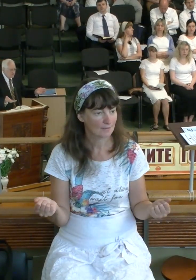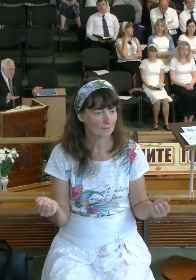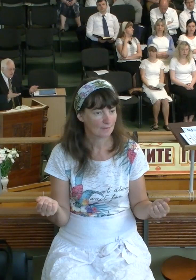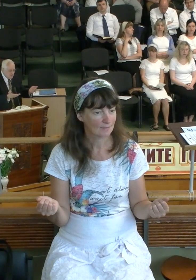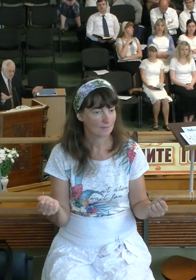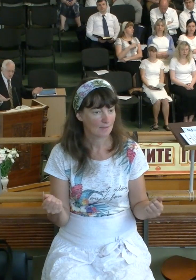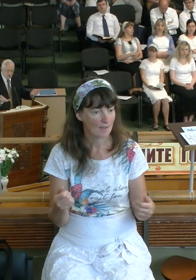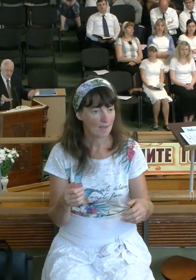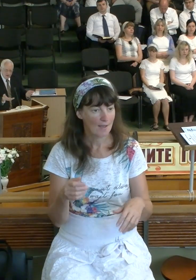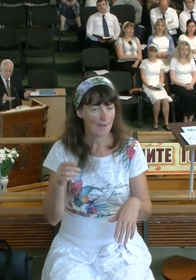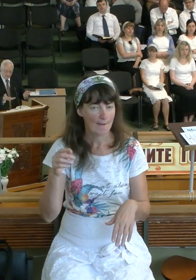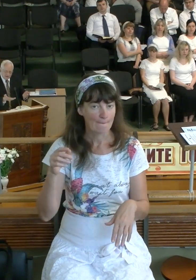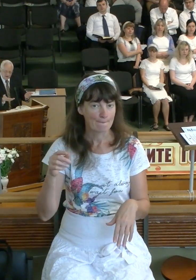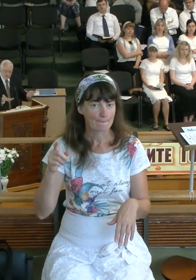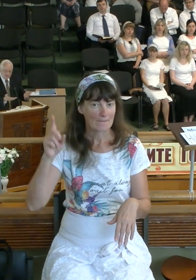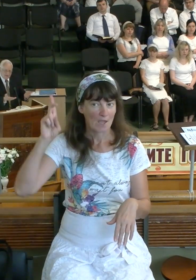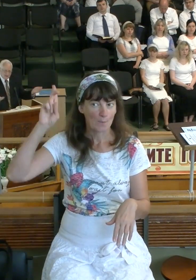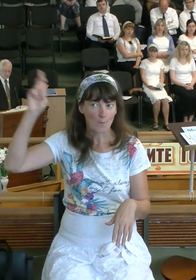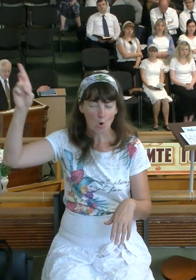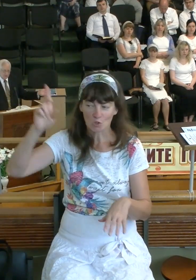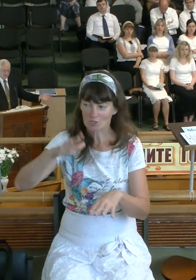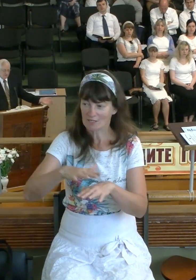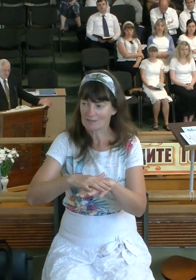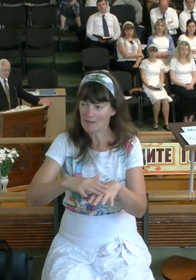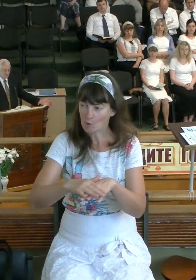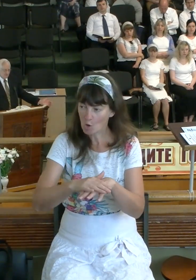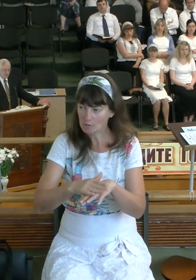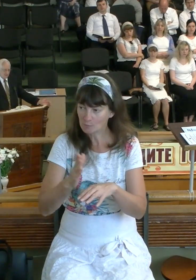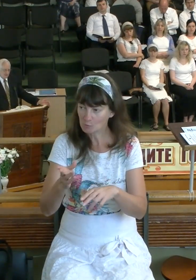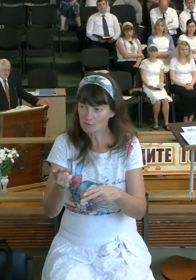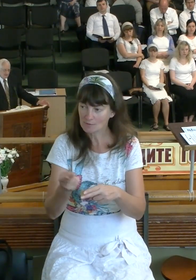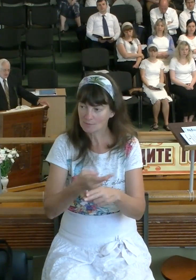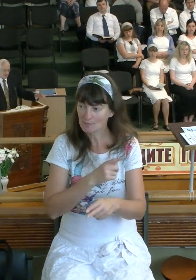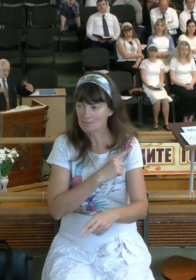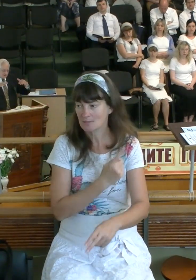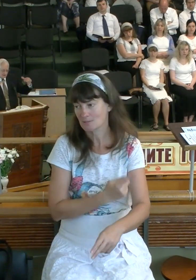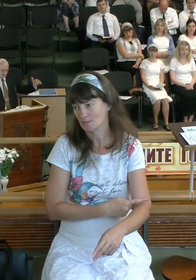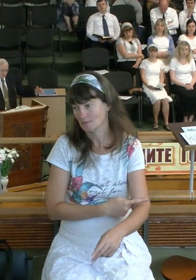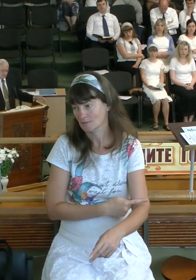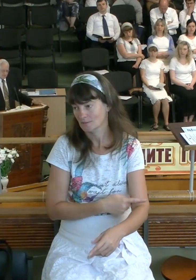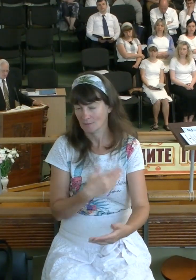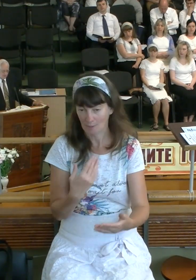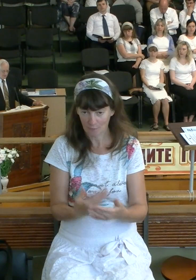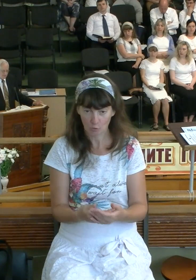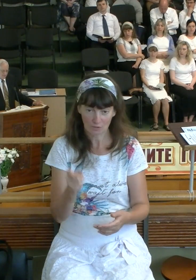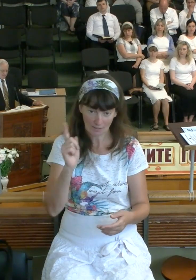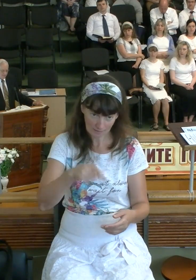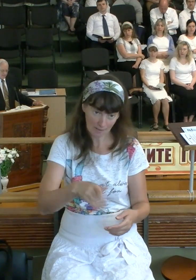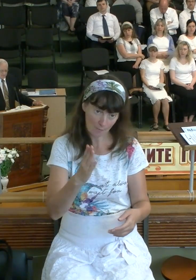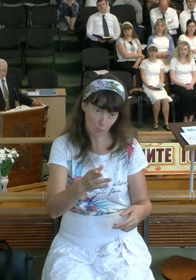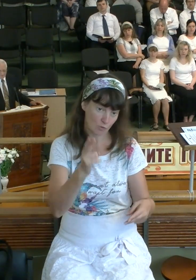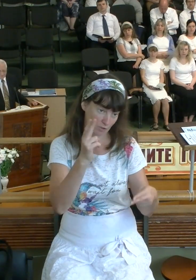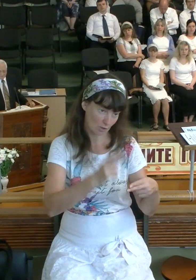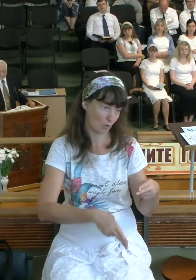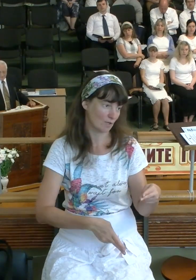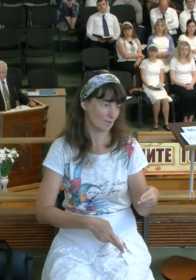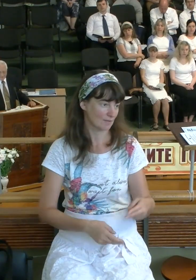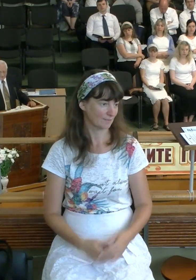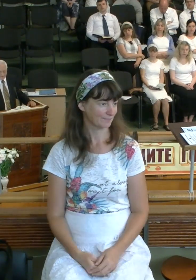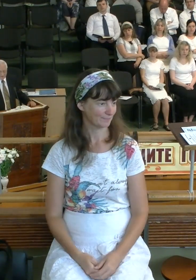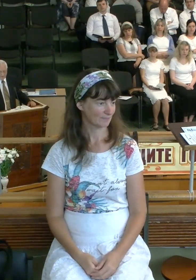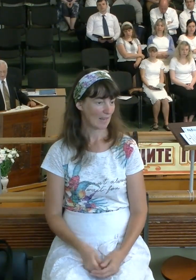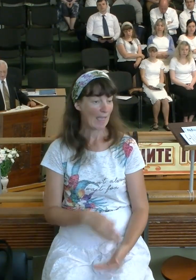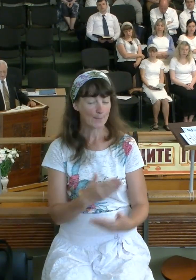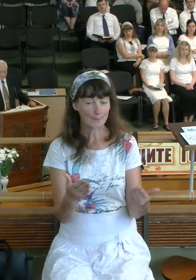Божий абсолютно потеряет силу. И туда конец пришел. Мы говорим